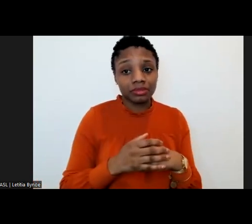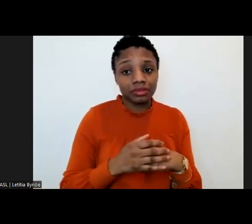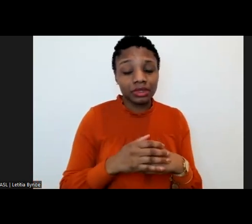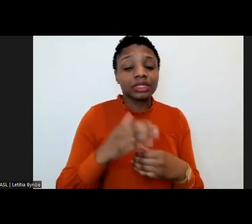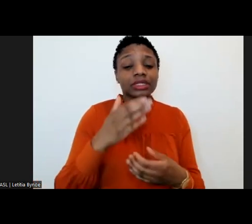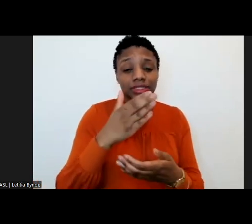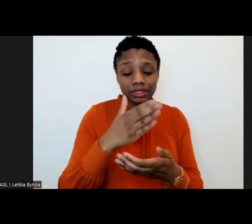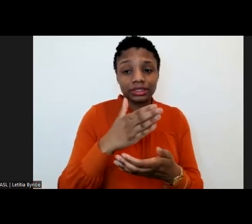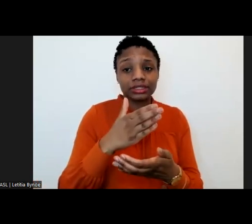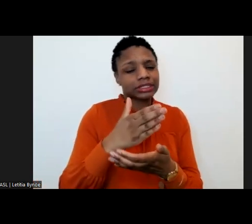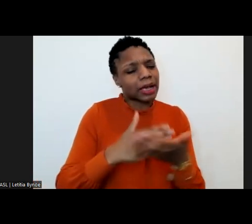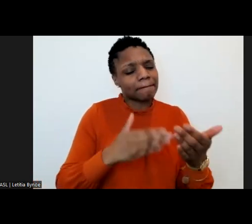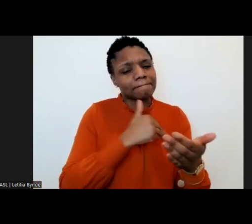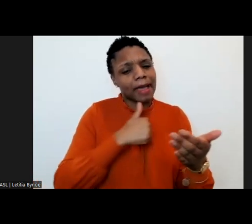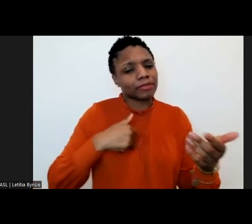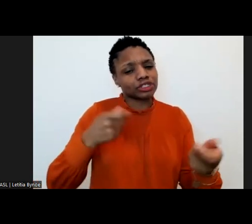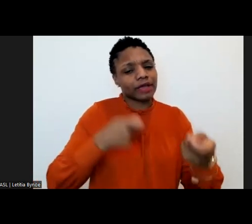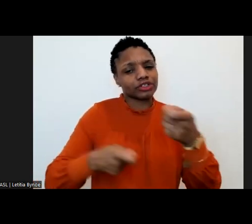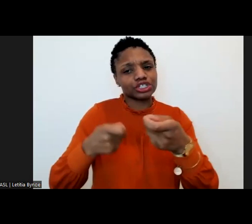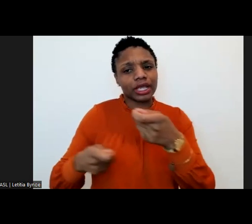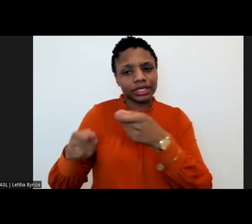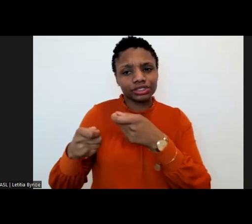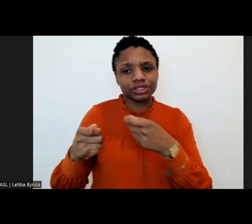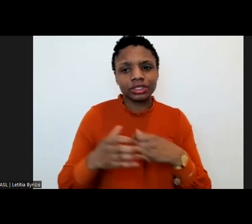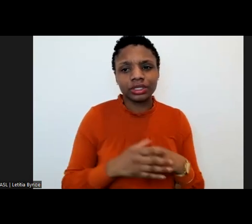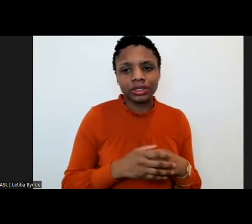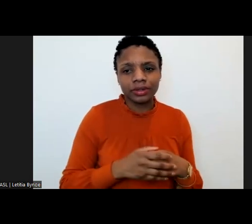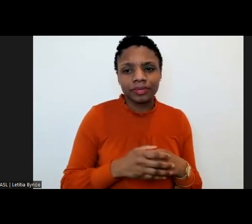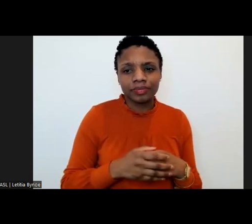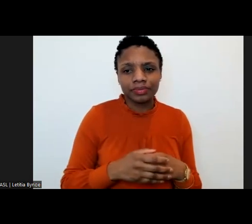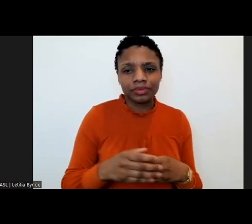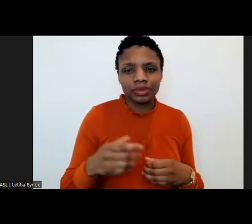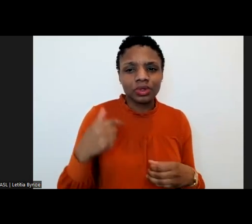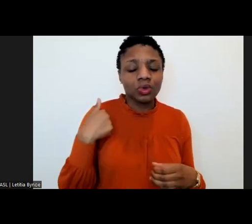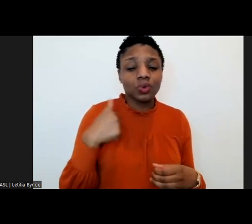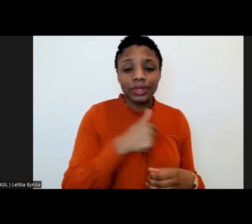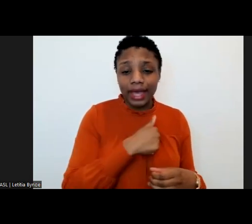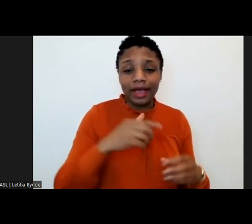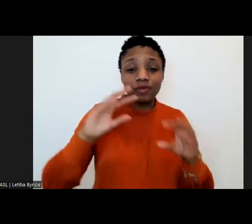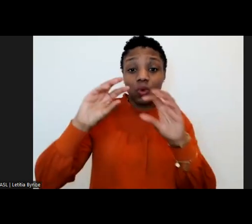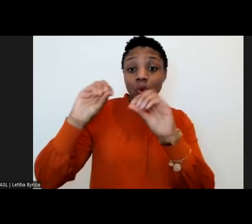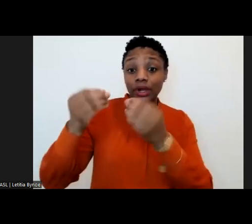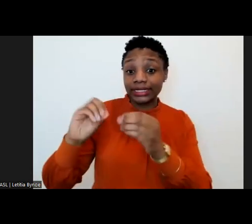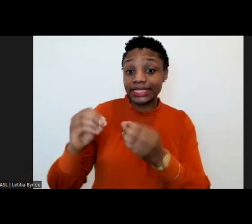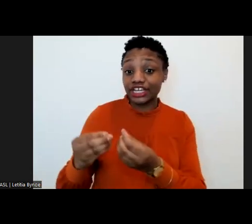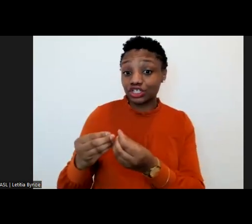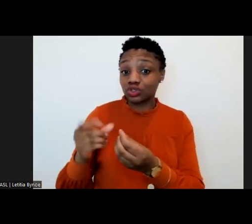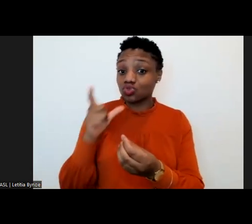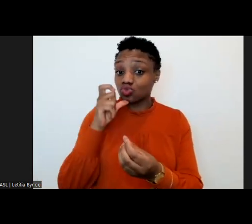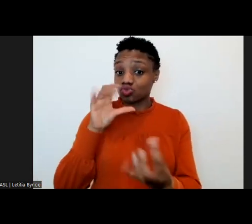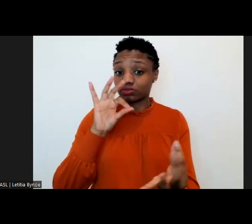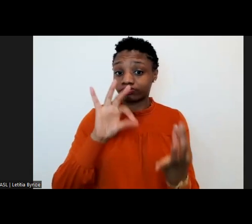Eh hay hay algunos cambios de los miembros en la comisión Pero tenemos un número de